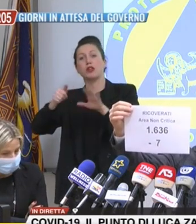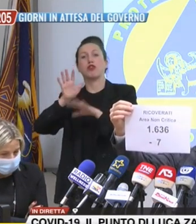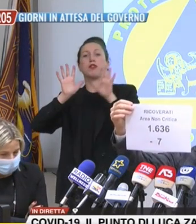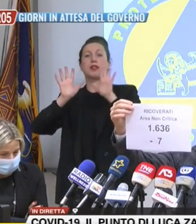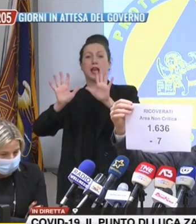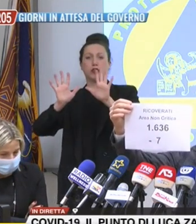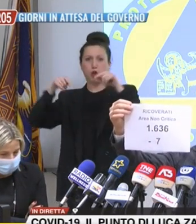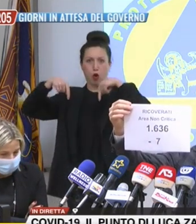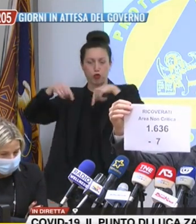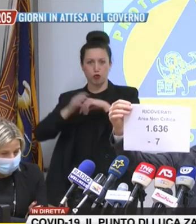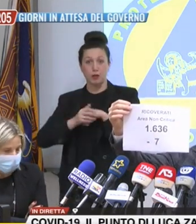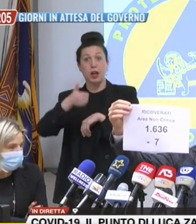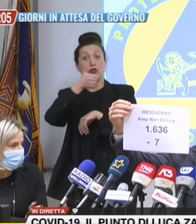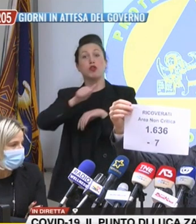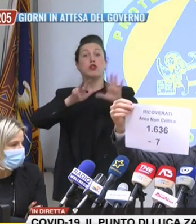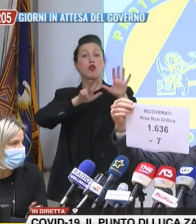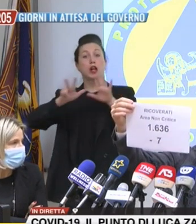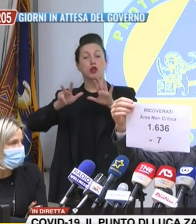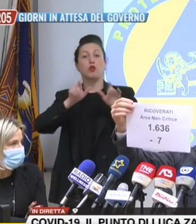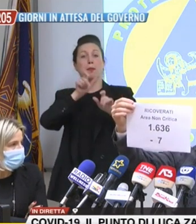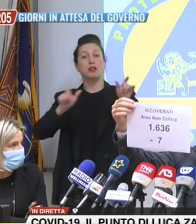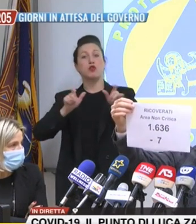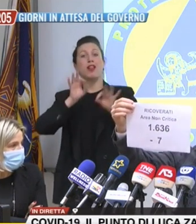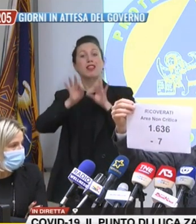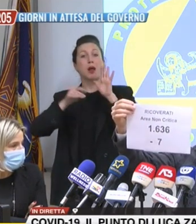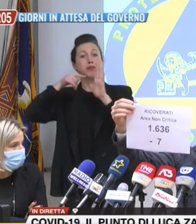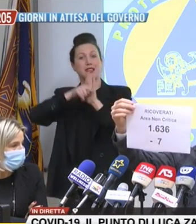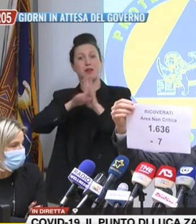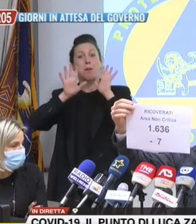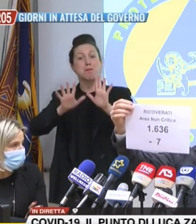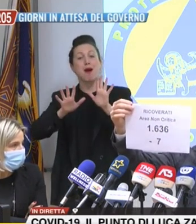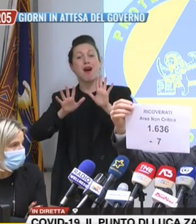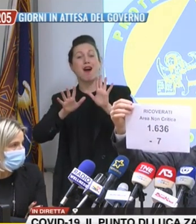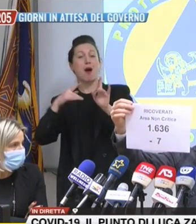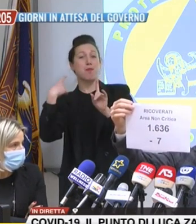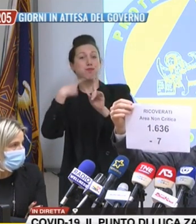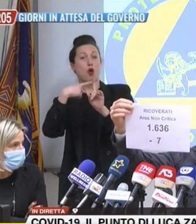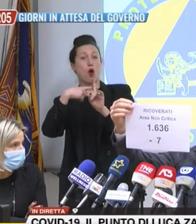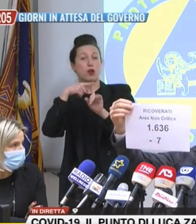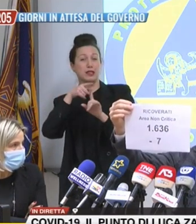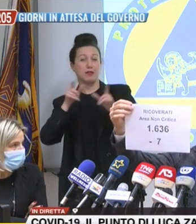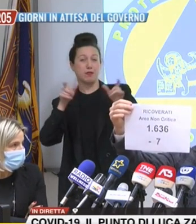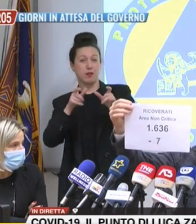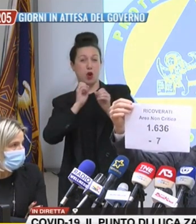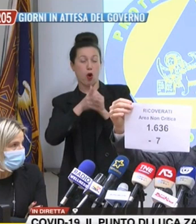oggi. 188 in terapia intensiva, ma di Covid sono